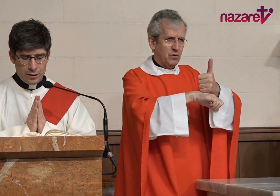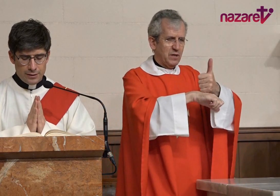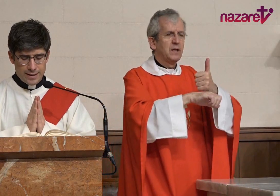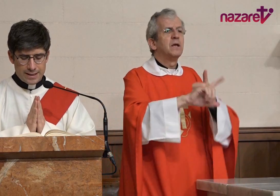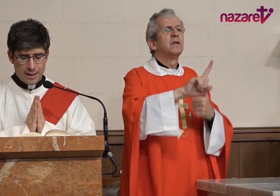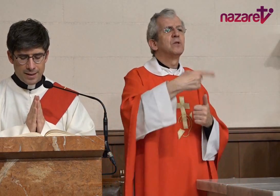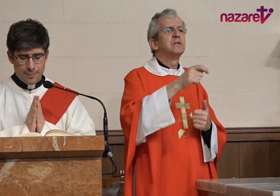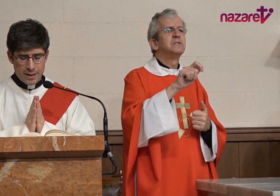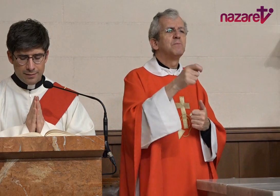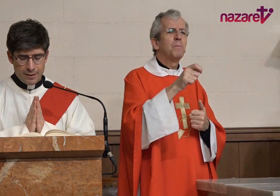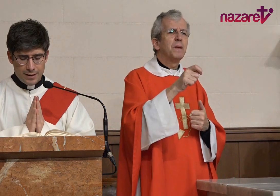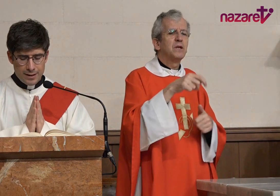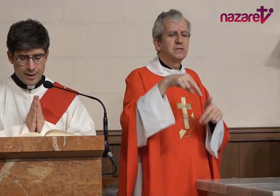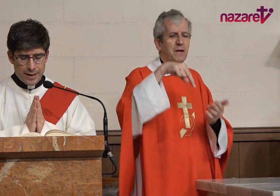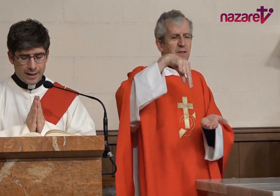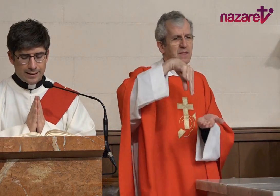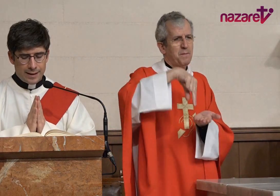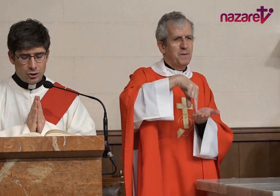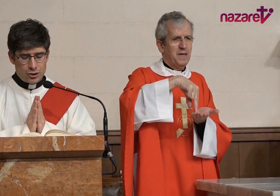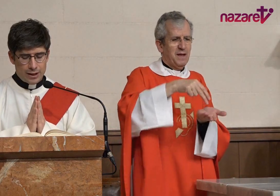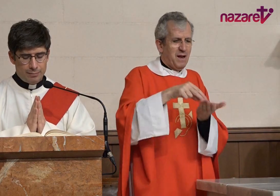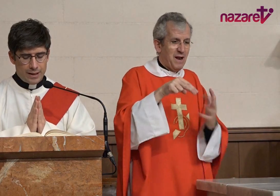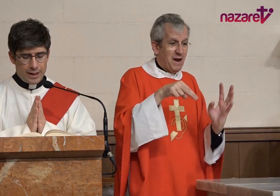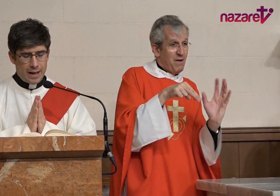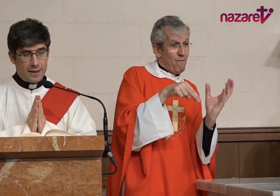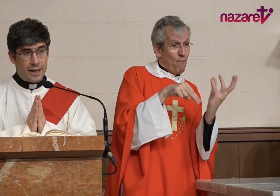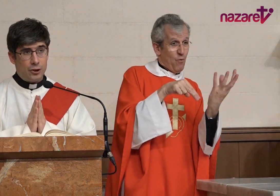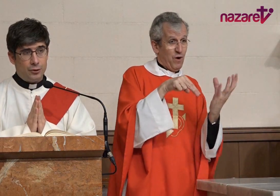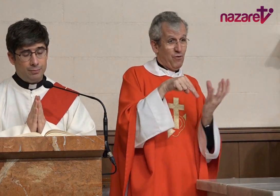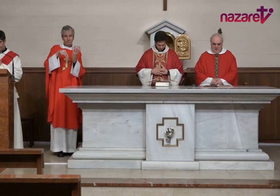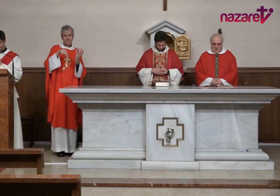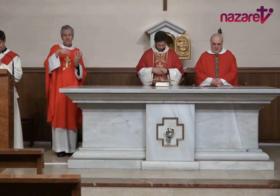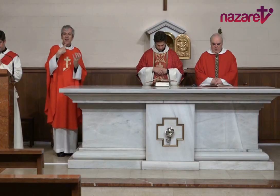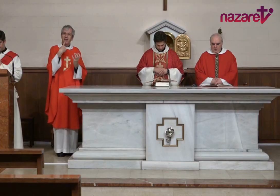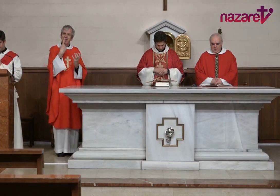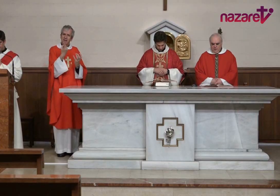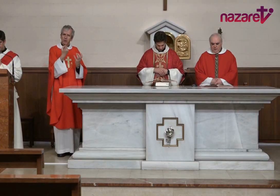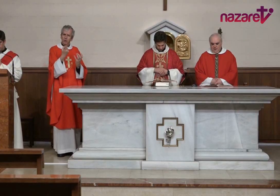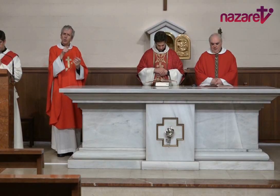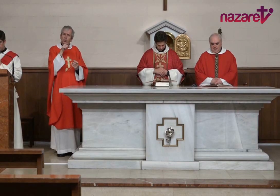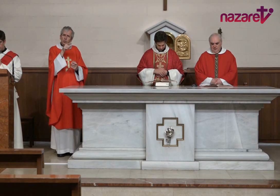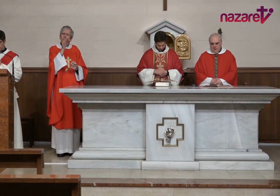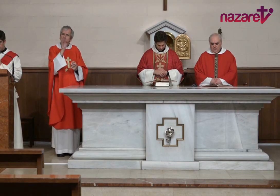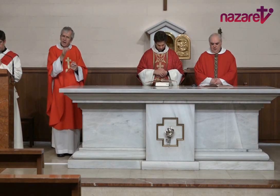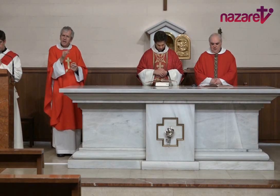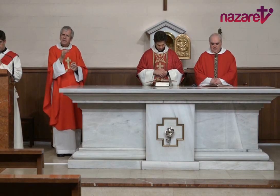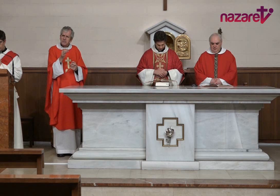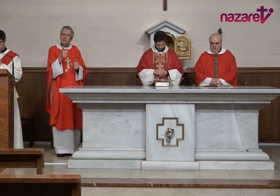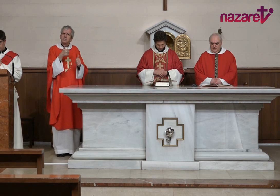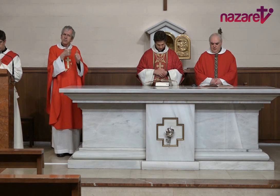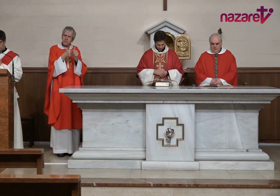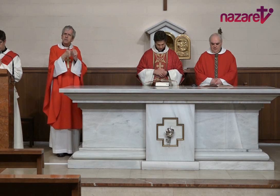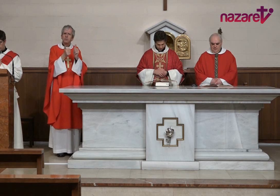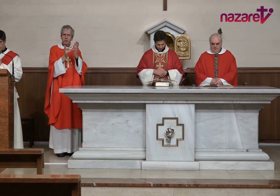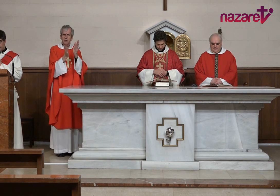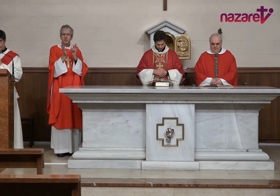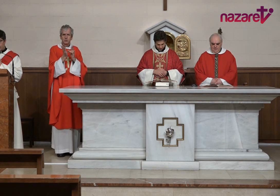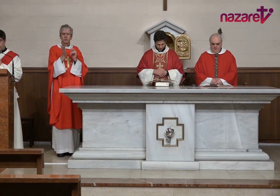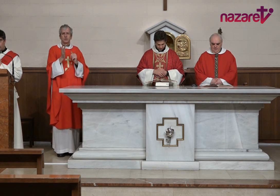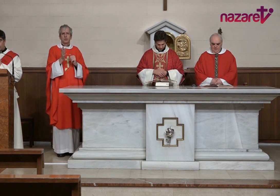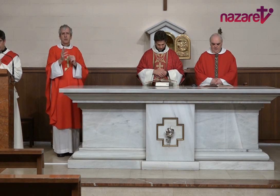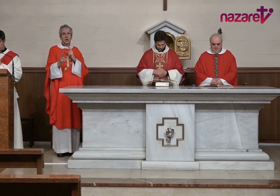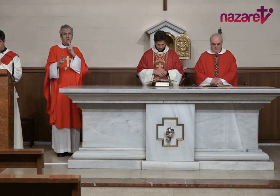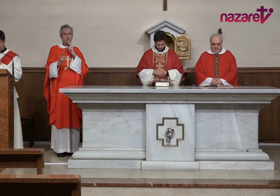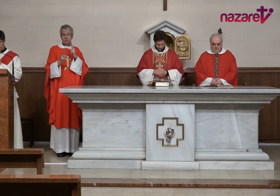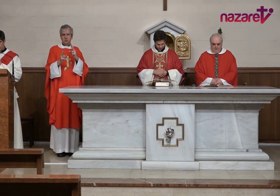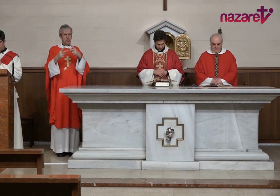Simón Pedro estaba de pie, calentándose, y le dijeron: ¿No eres tú también de sus discípulos?